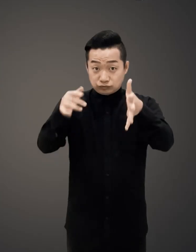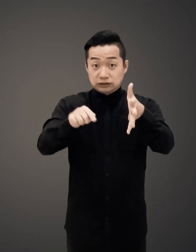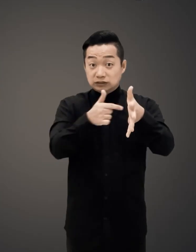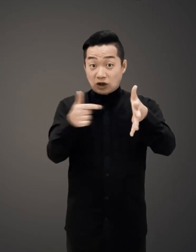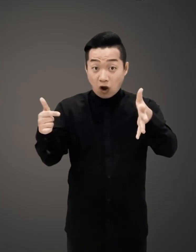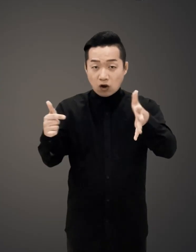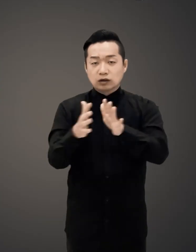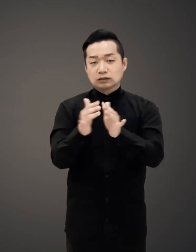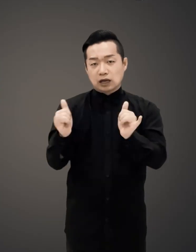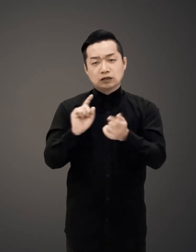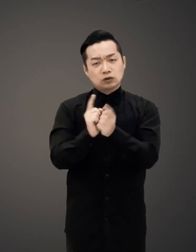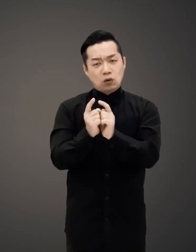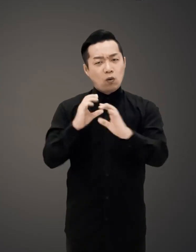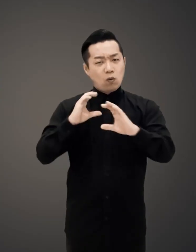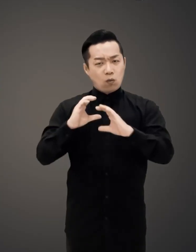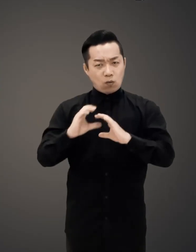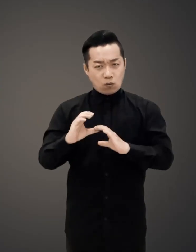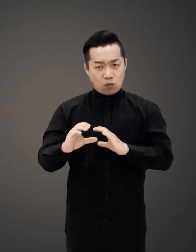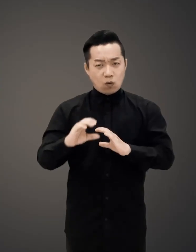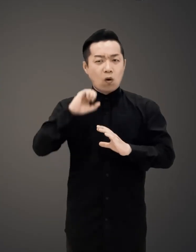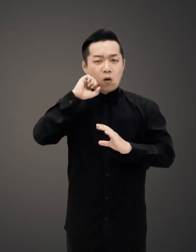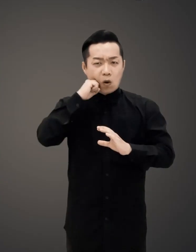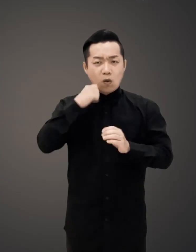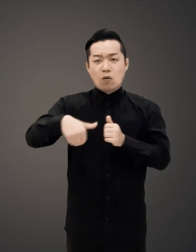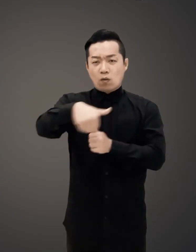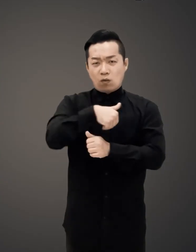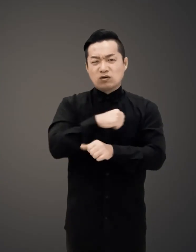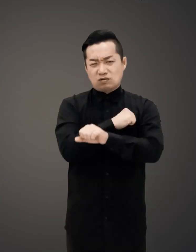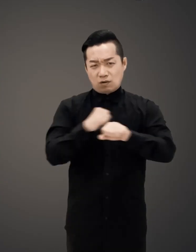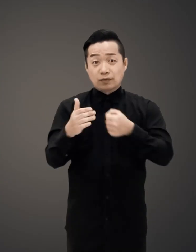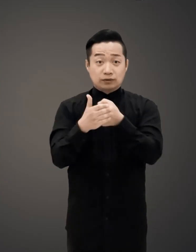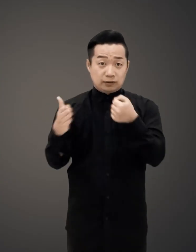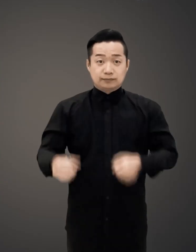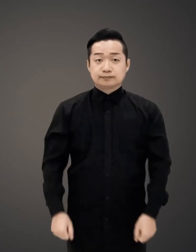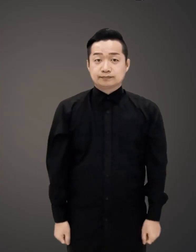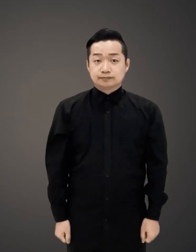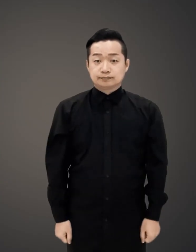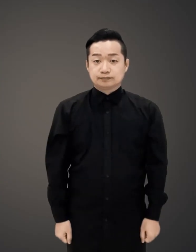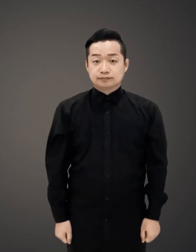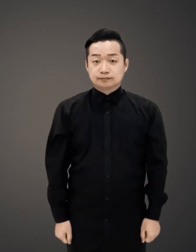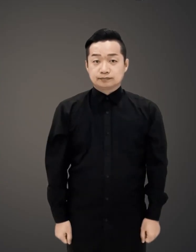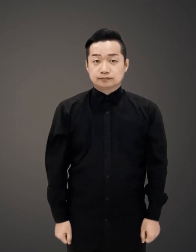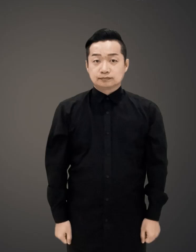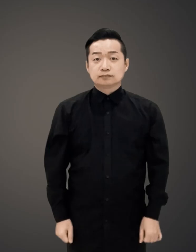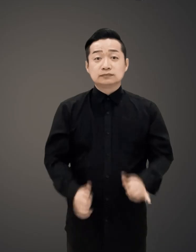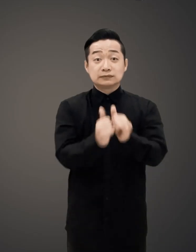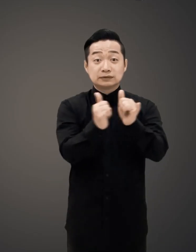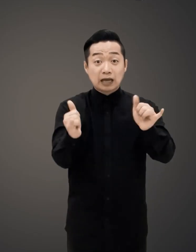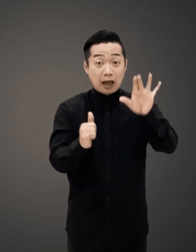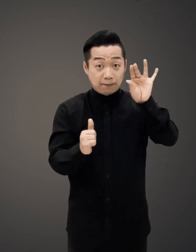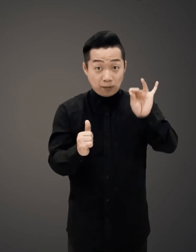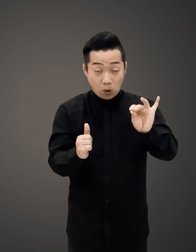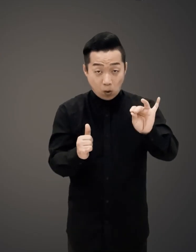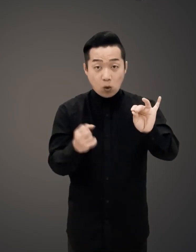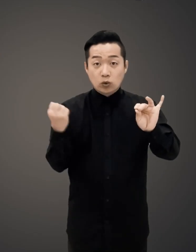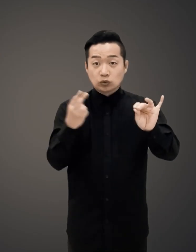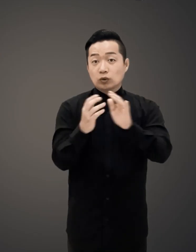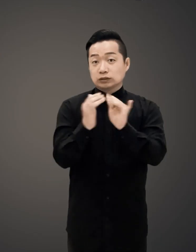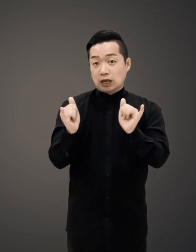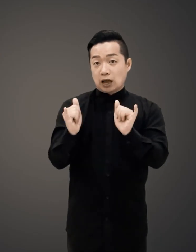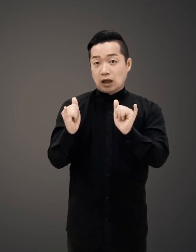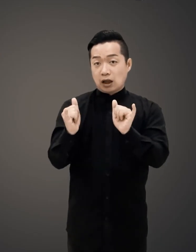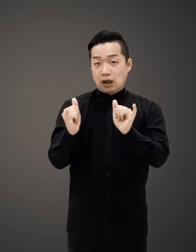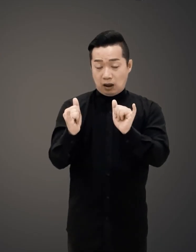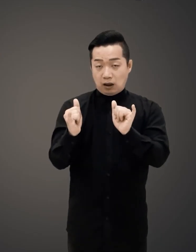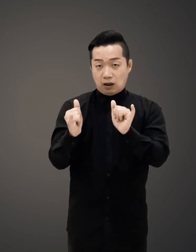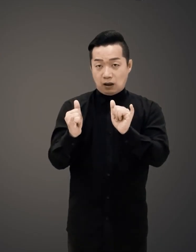사이즈가 사람과 교감을 하기에는 조금 어려운 스케일을 갖고 있습니다. 여기서 직접 인간적이고 조금 사람과